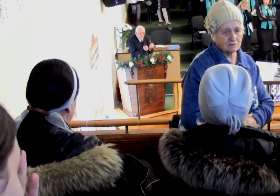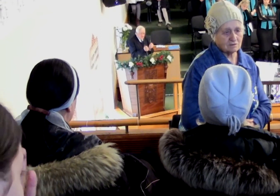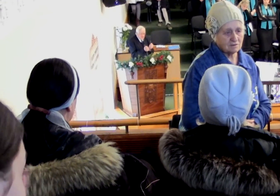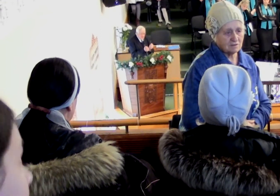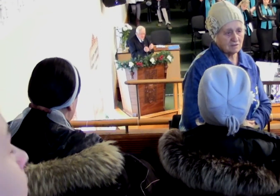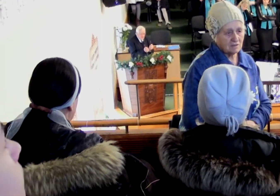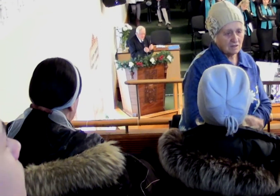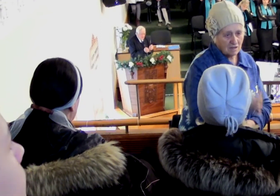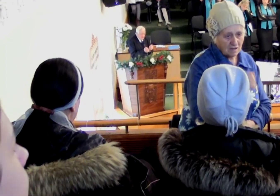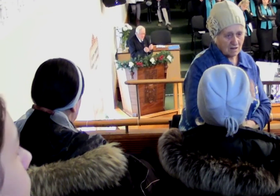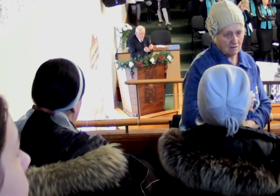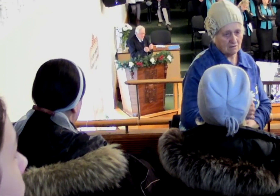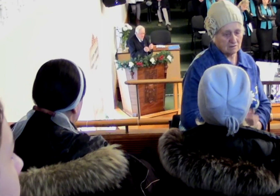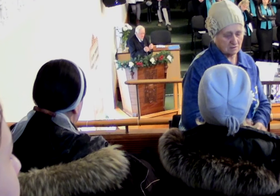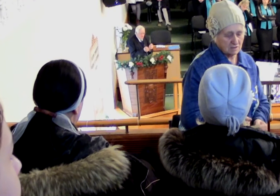Грех держит.